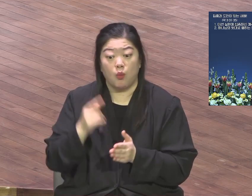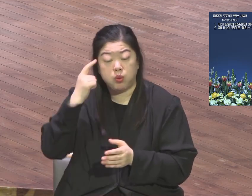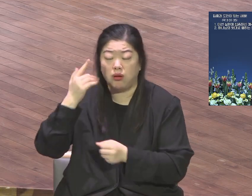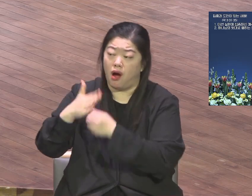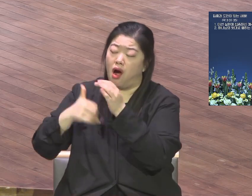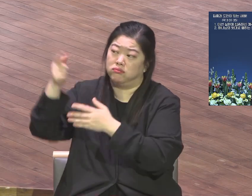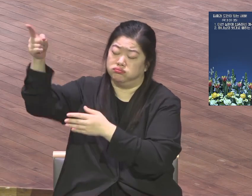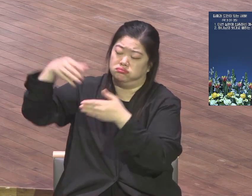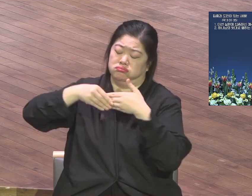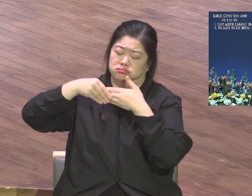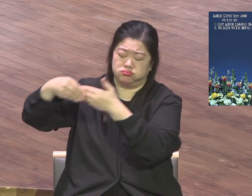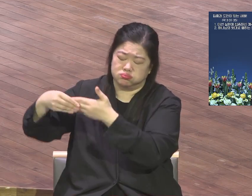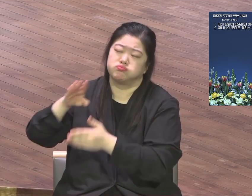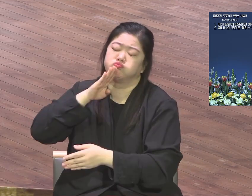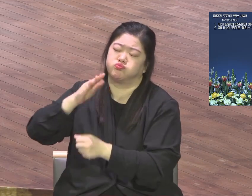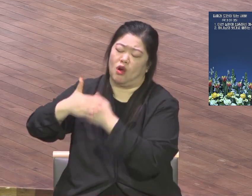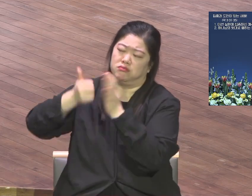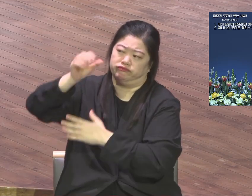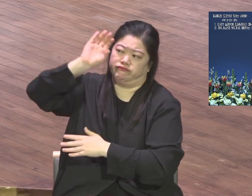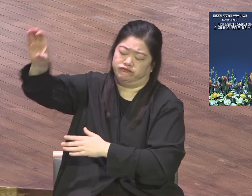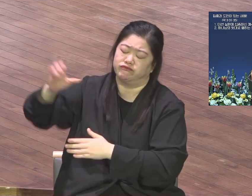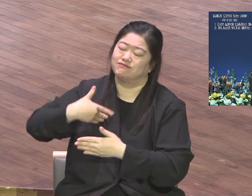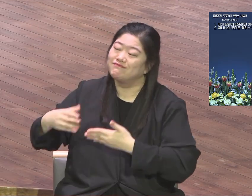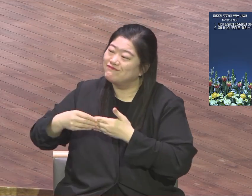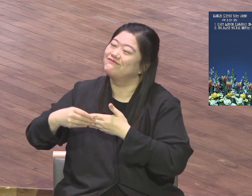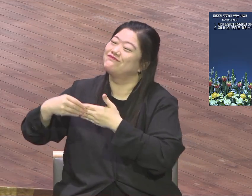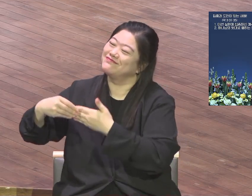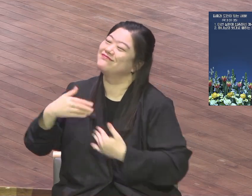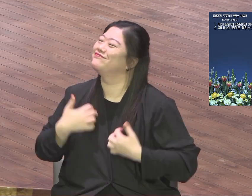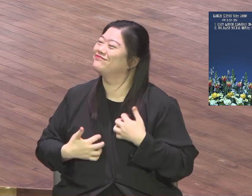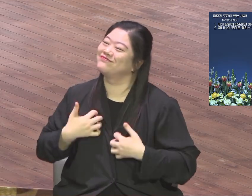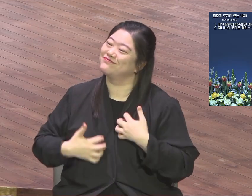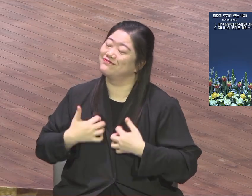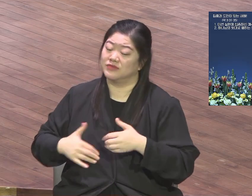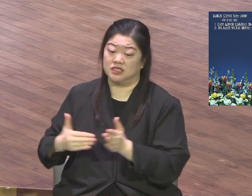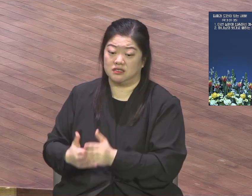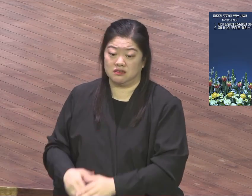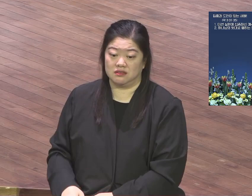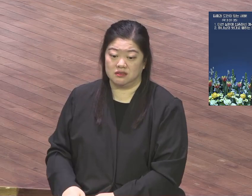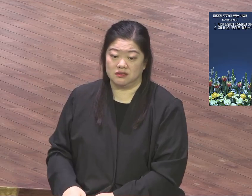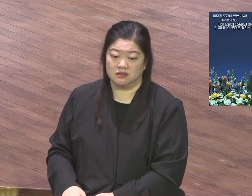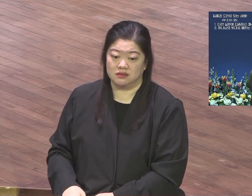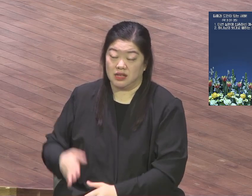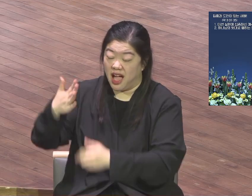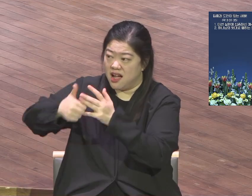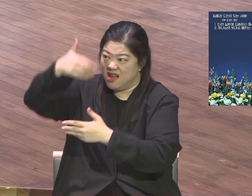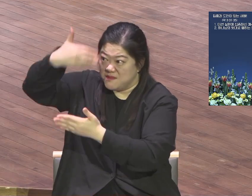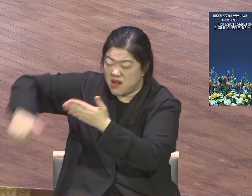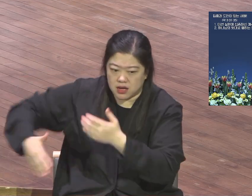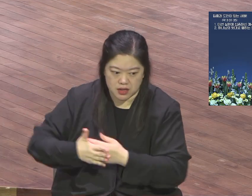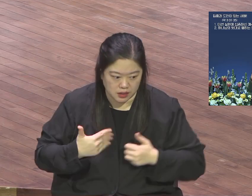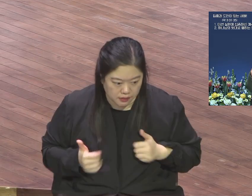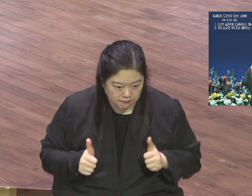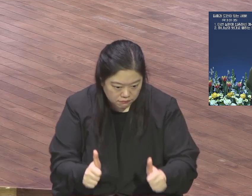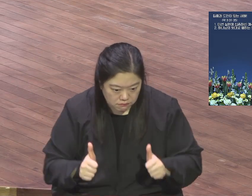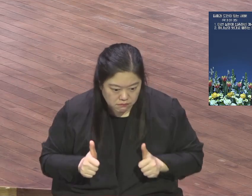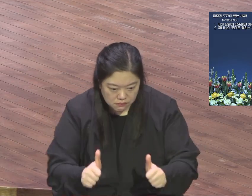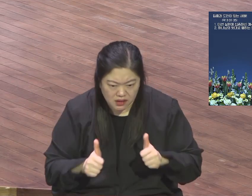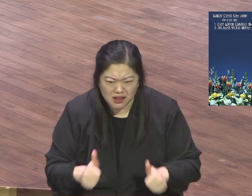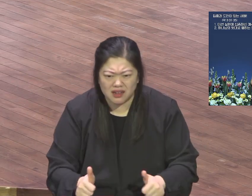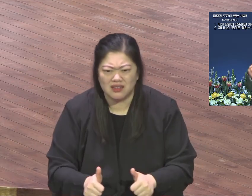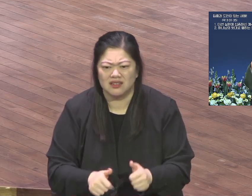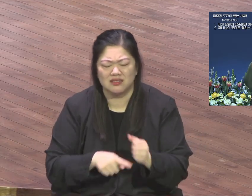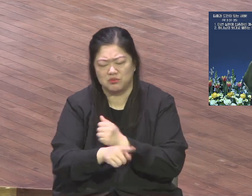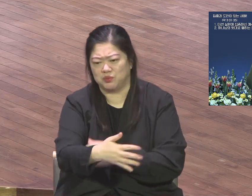그래서. 아멘. 하나님이 내게 주신 직분, 지금 짐이 있죠, 짐. 저는 뭐 당회장 직분, 여러분 장로